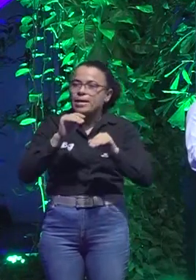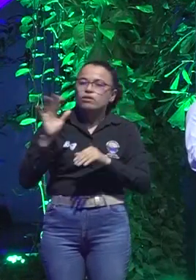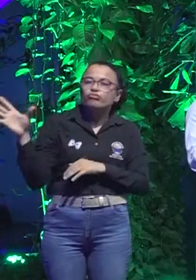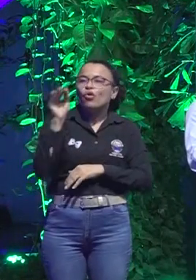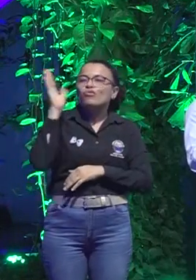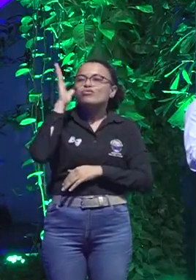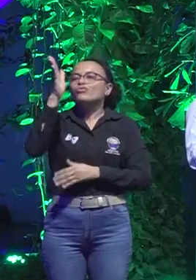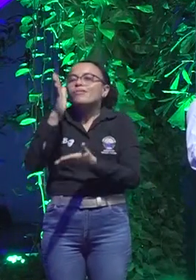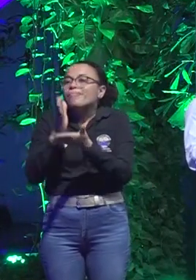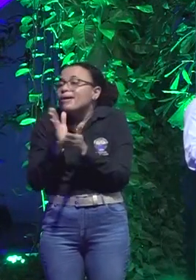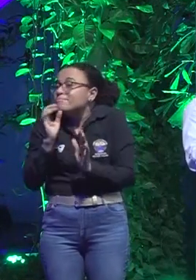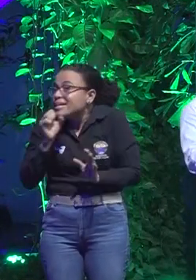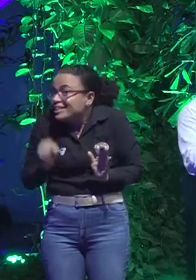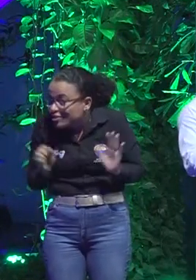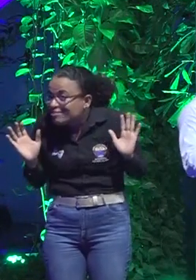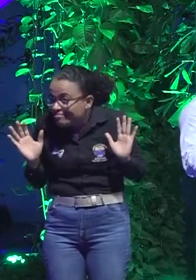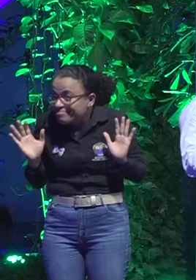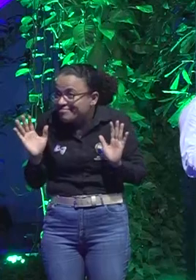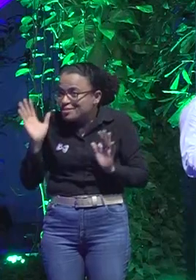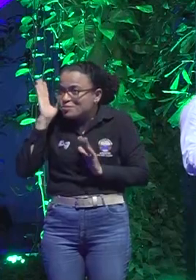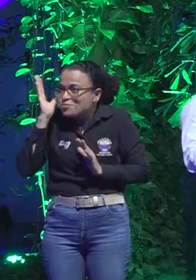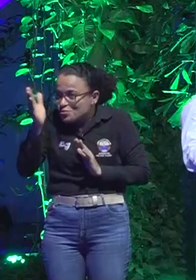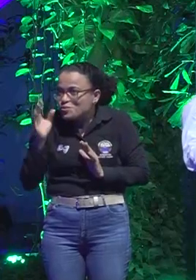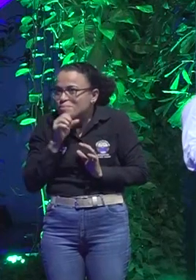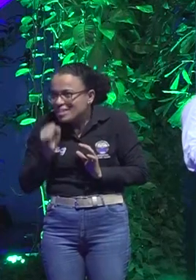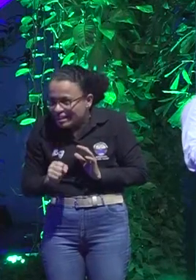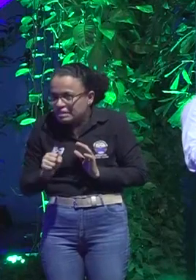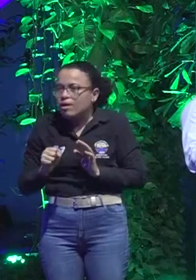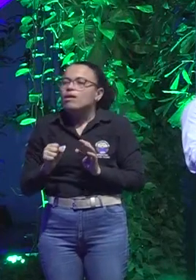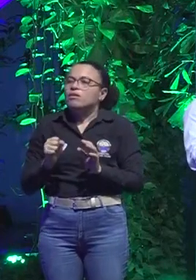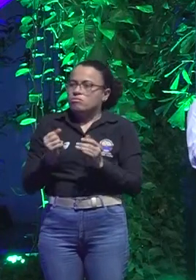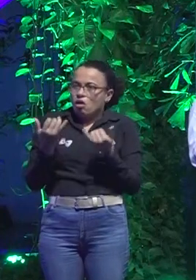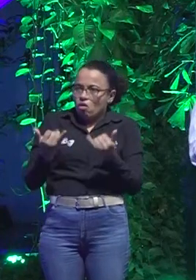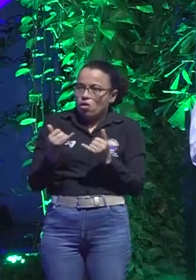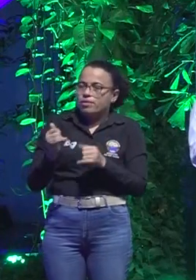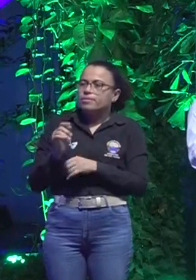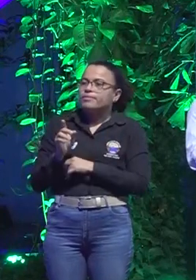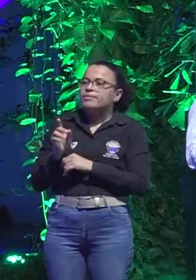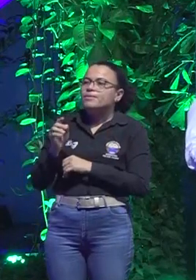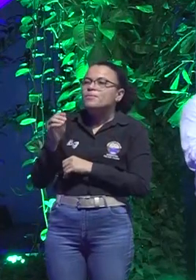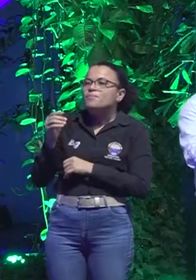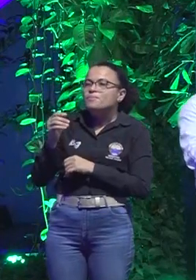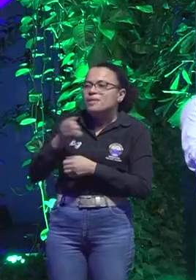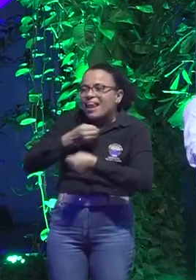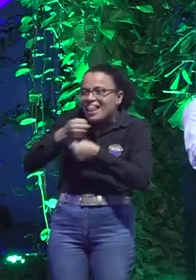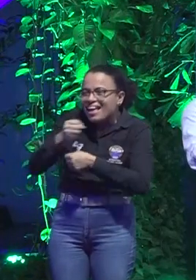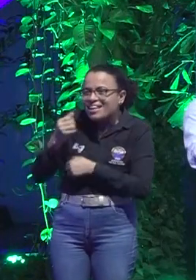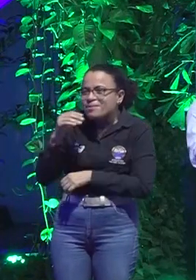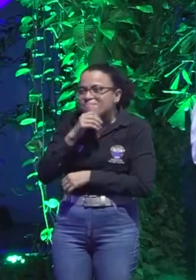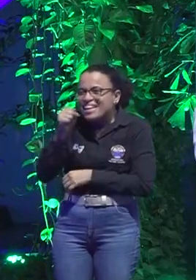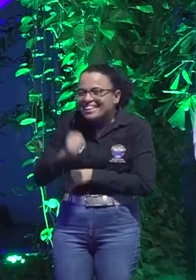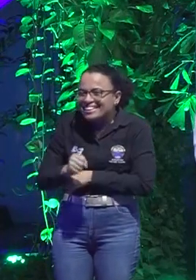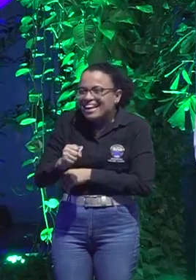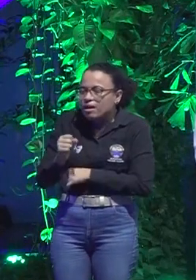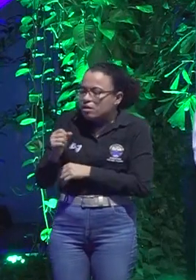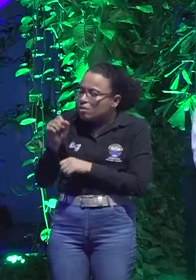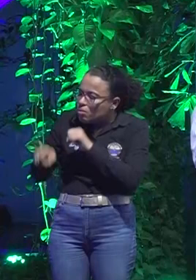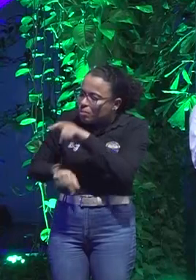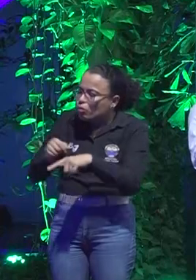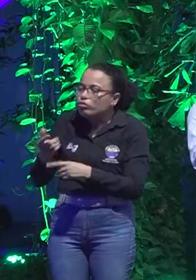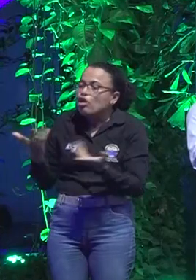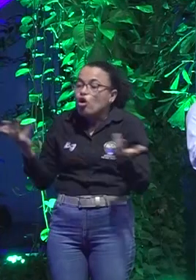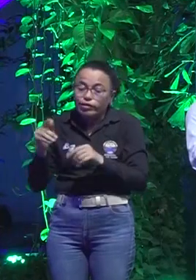todos. ¿Para dónde? Para viejo. Y hoy la señora que hizo dijo, y luego para el hueco. Y eso no lo perdona. Y es cierto, todos vamos para